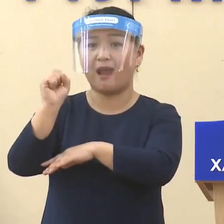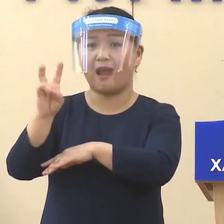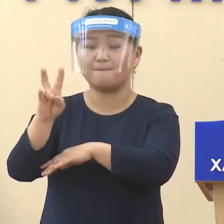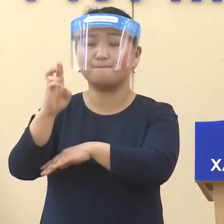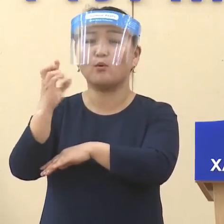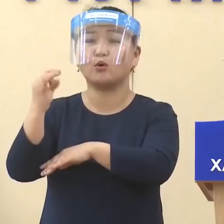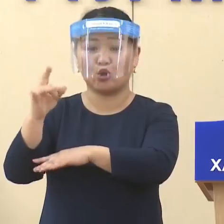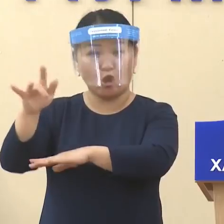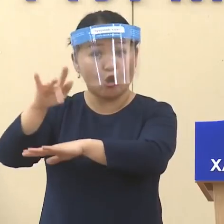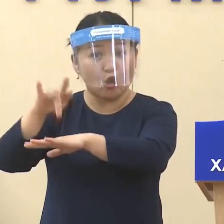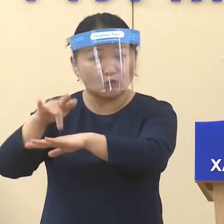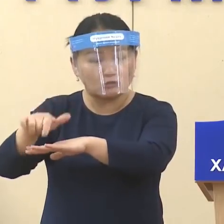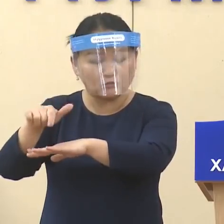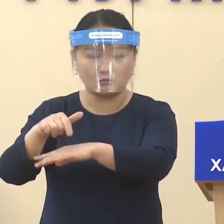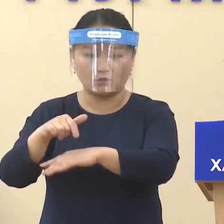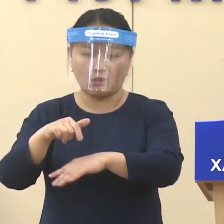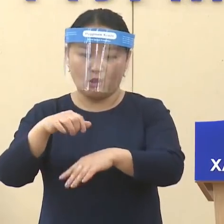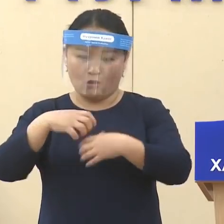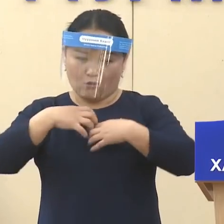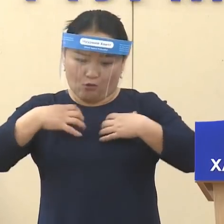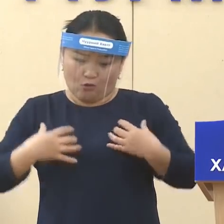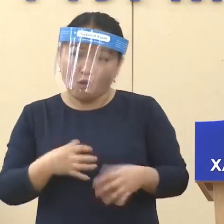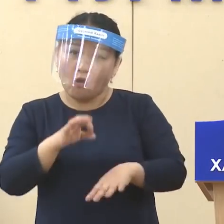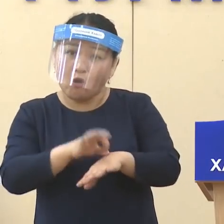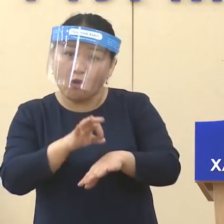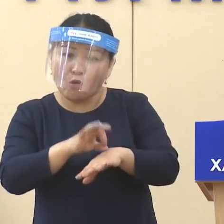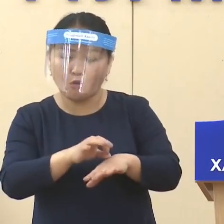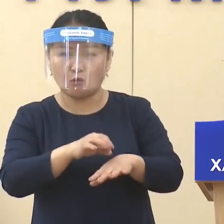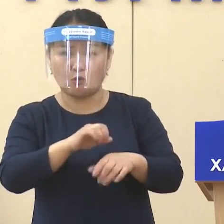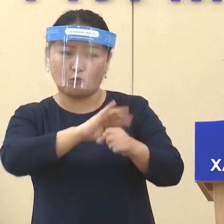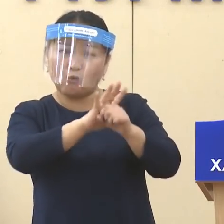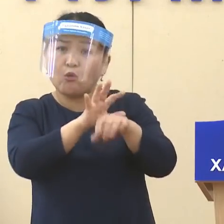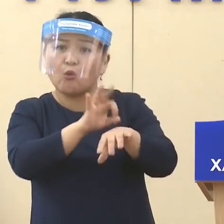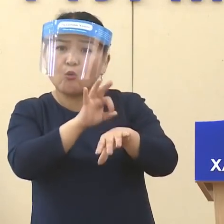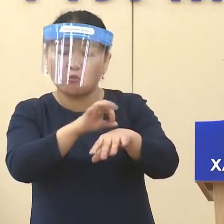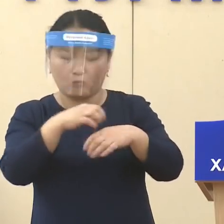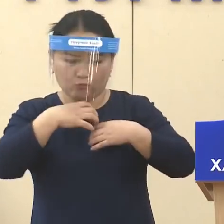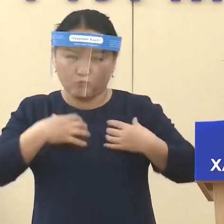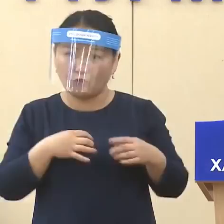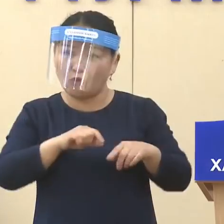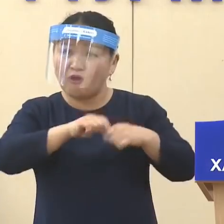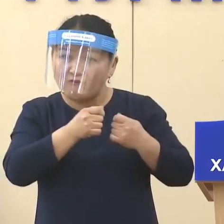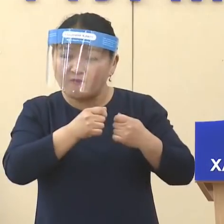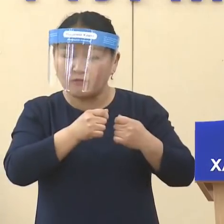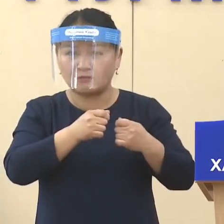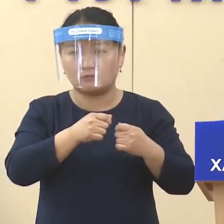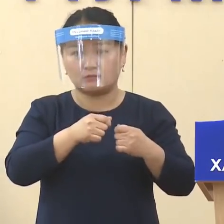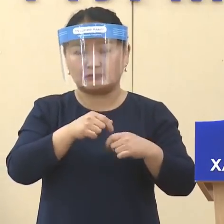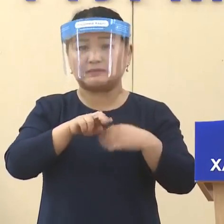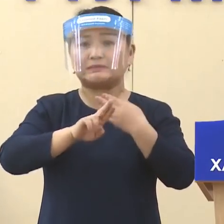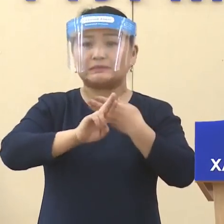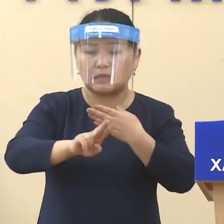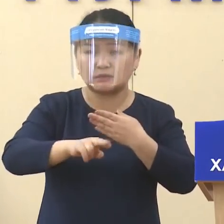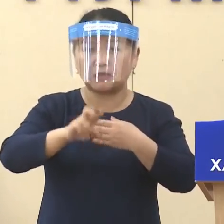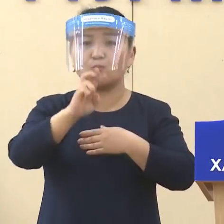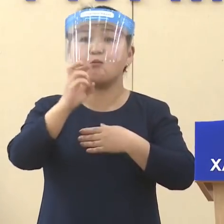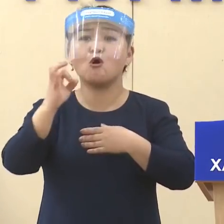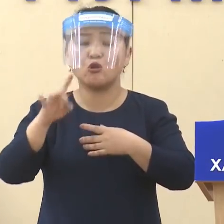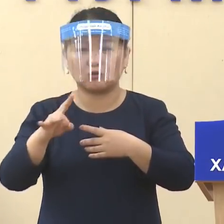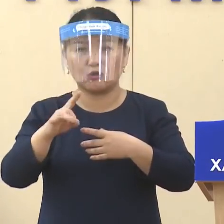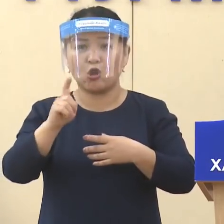хийдснээр одоо коронавирус бол ууршихнаас гадна бөөр ходоод гидсийг бол гэмтээдэг гэсэн ийм судалгаа гарсан байна. За үүний